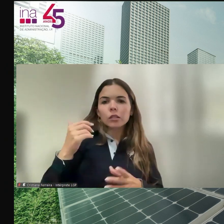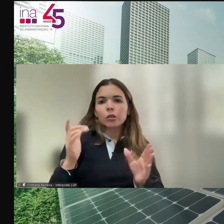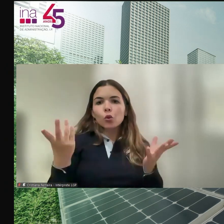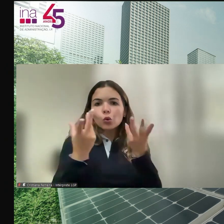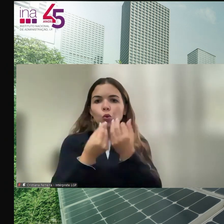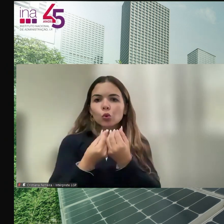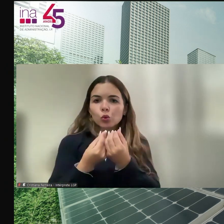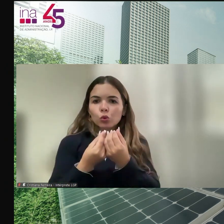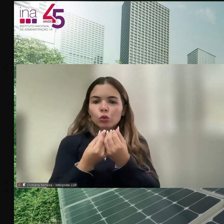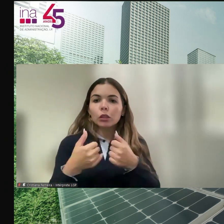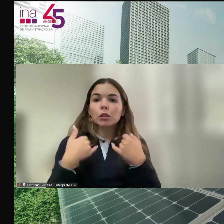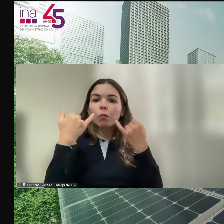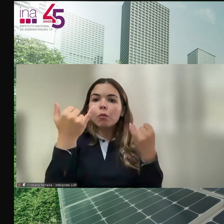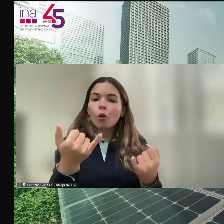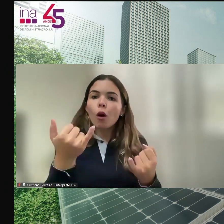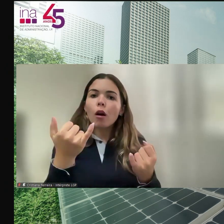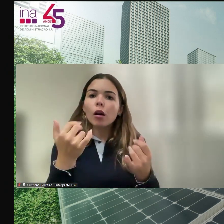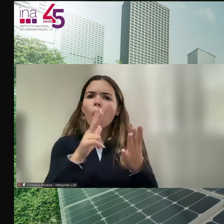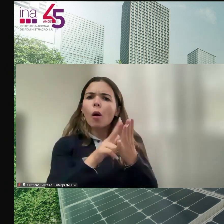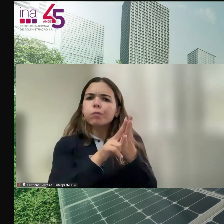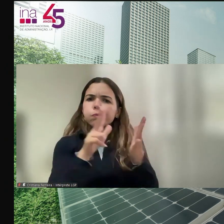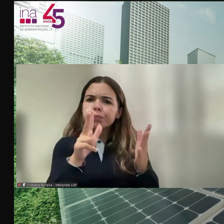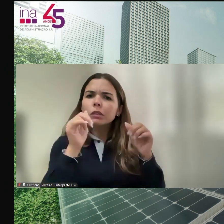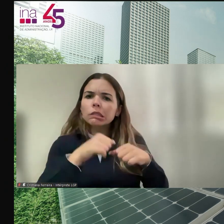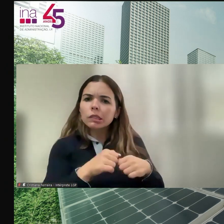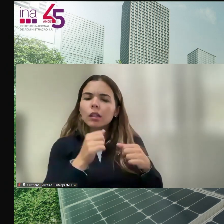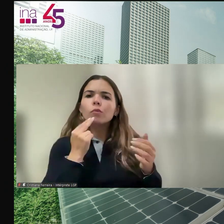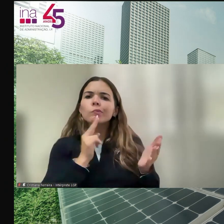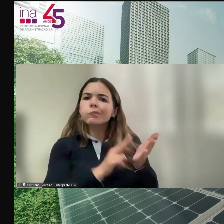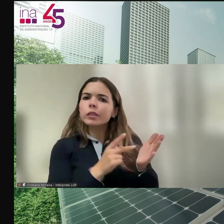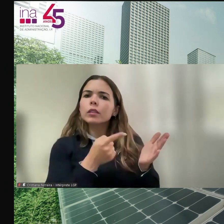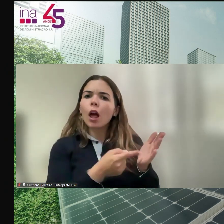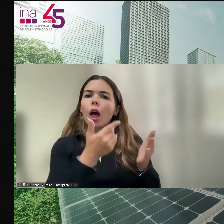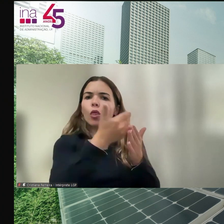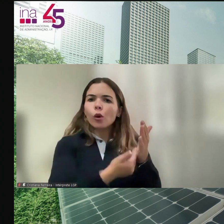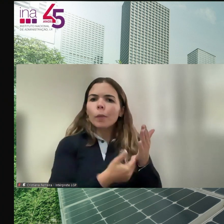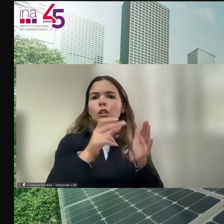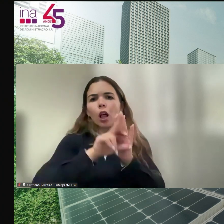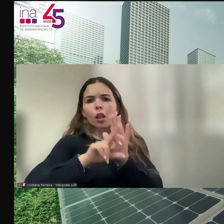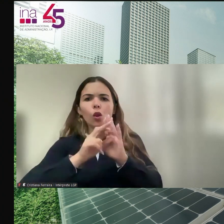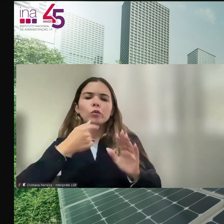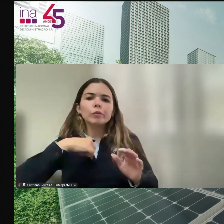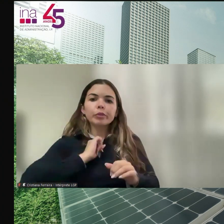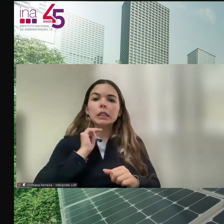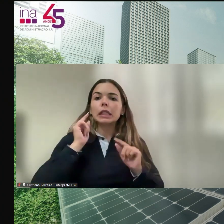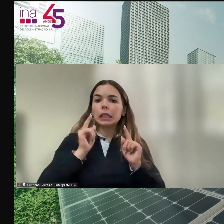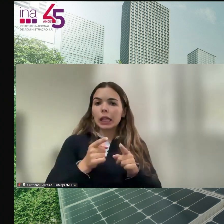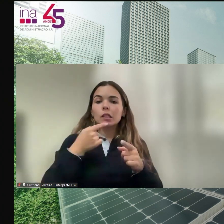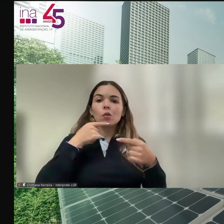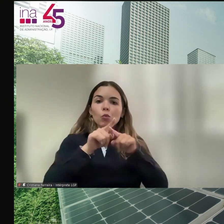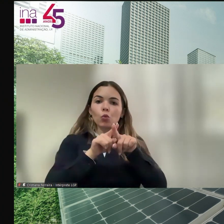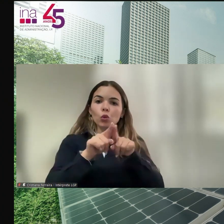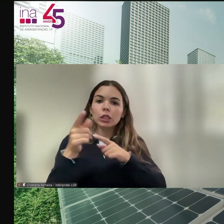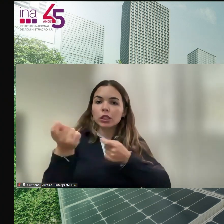fundo valida depois os nossos documentos, os nossos relatórios, e tem sido esta política de gestão